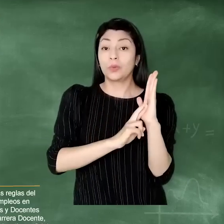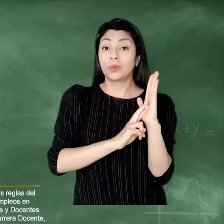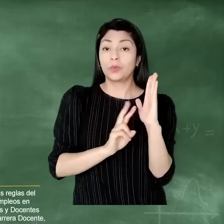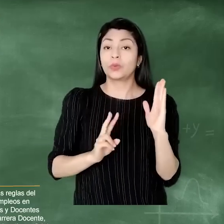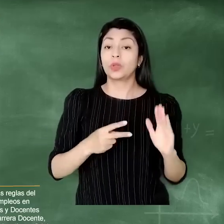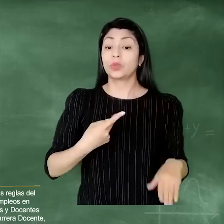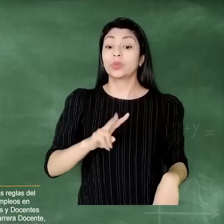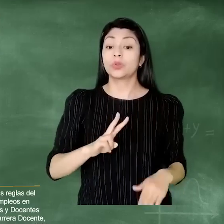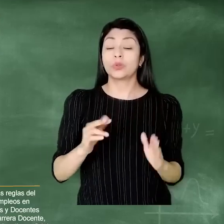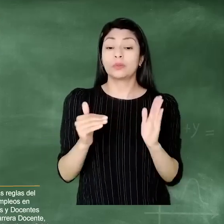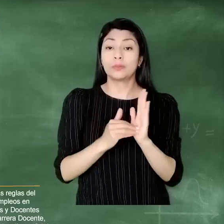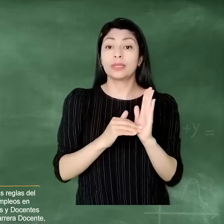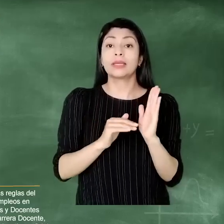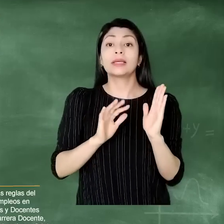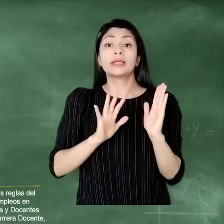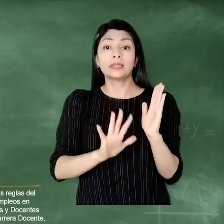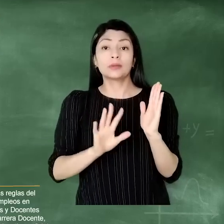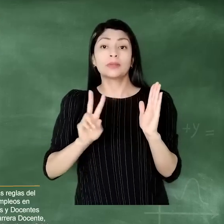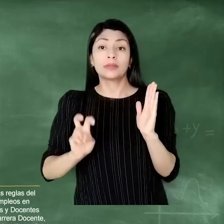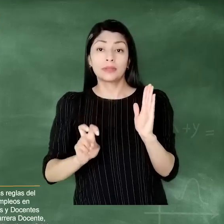basada en la resolución número